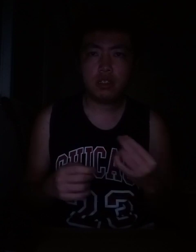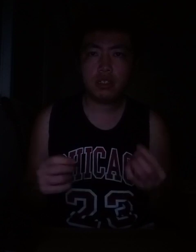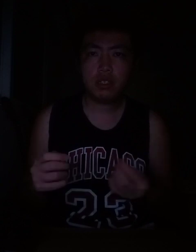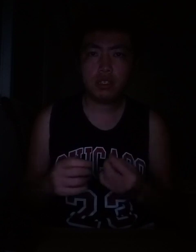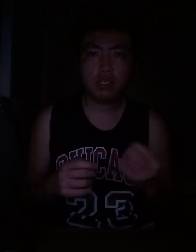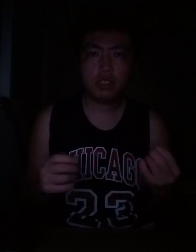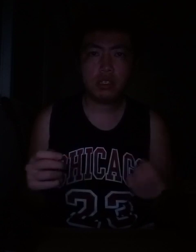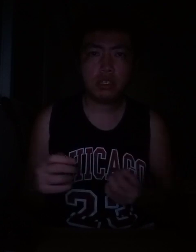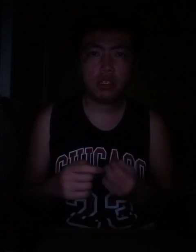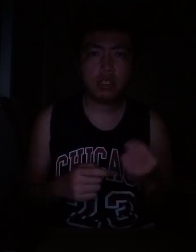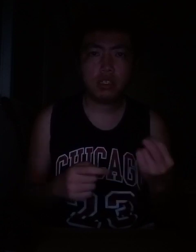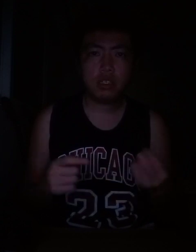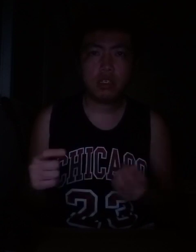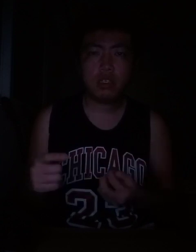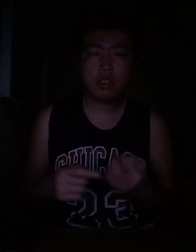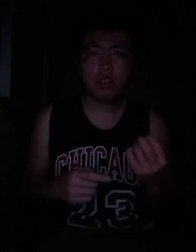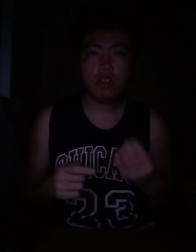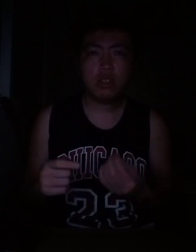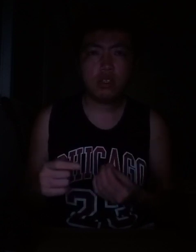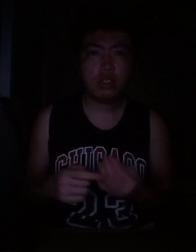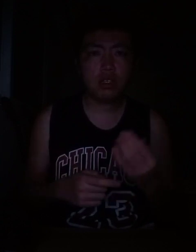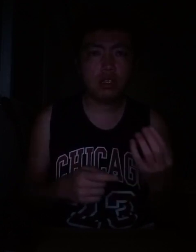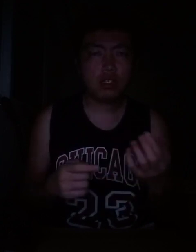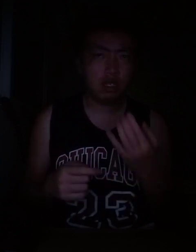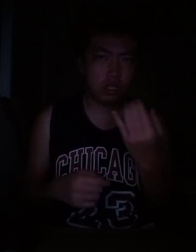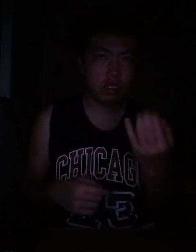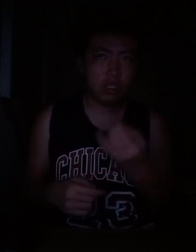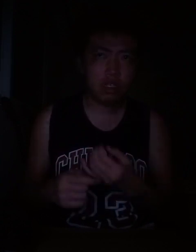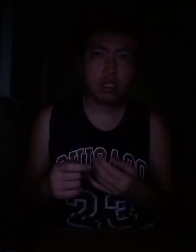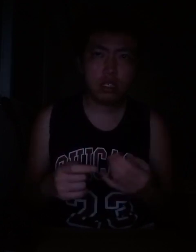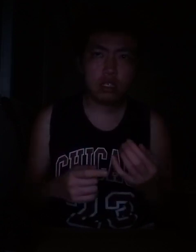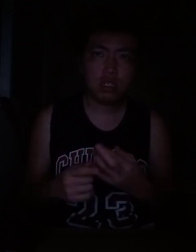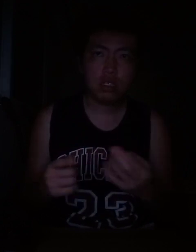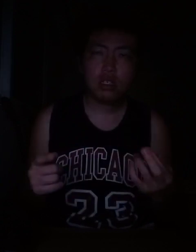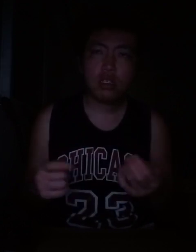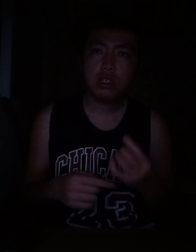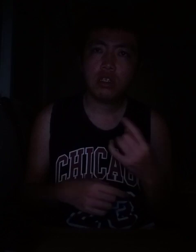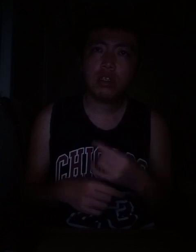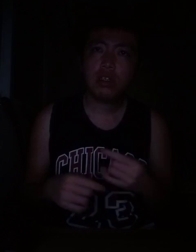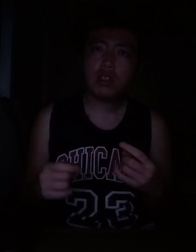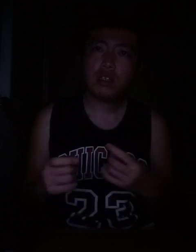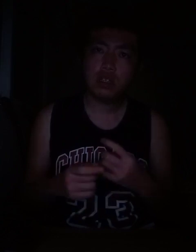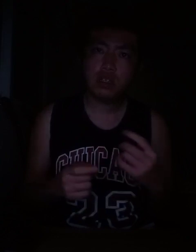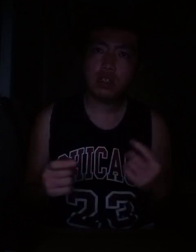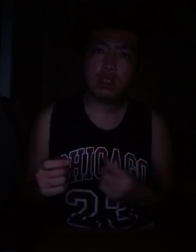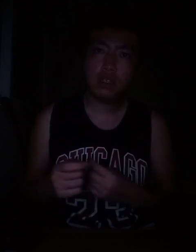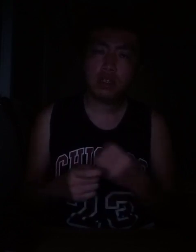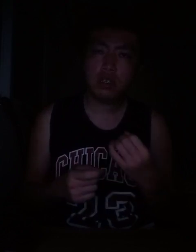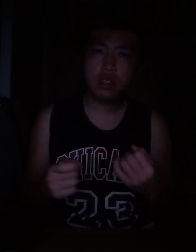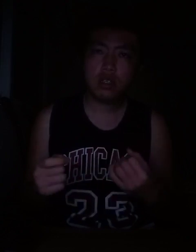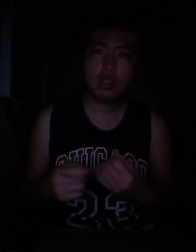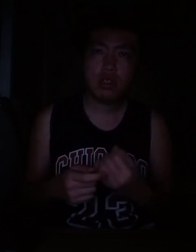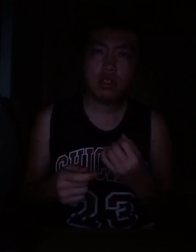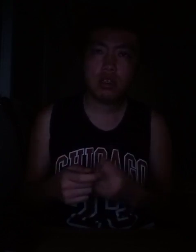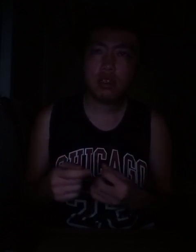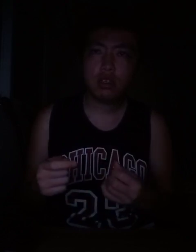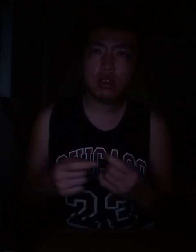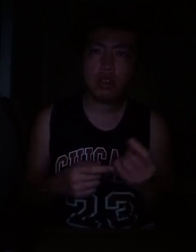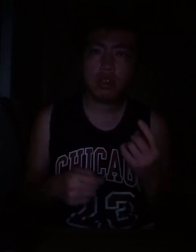행위자를 테러 단체 소속으로 한정하고 있습니다. 이 대중을 향한 위협이나 폭력 행위도 테러로 보지 않는데요. 다른